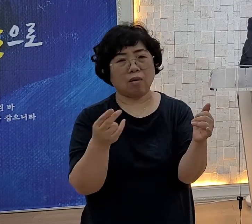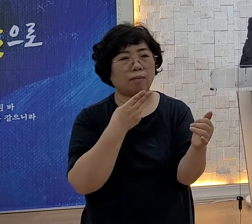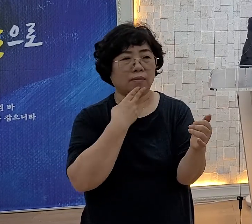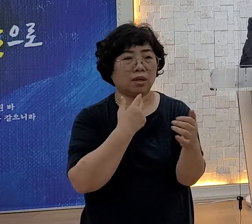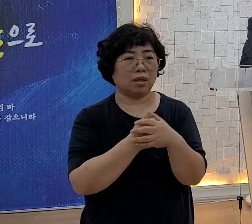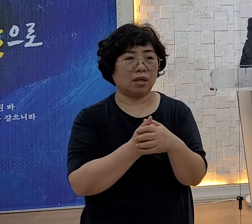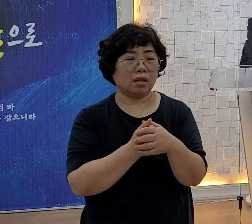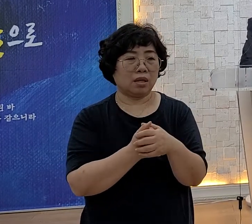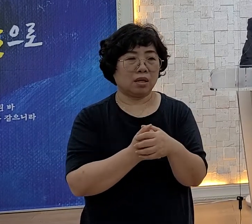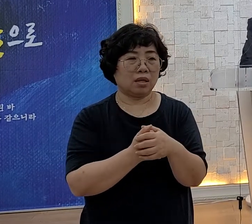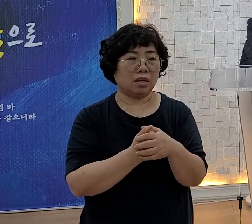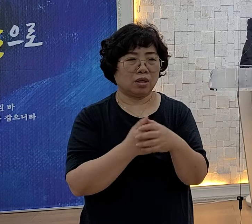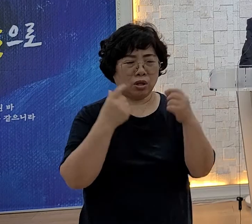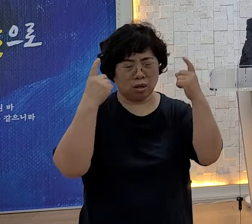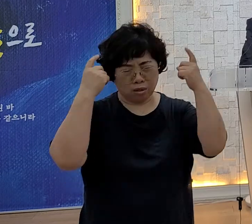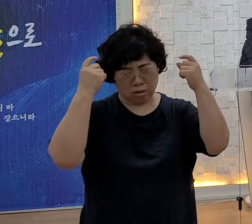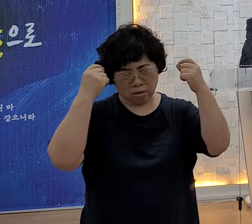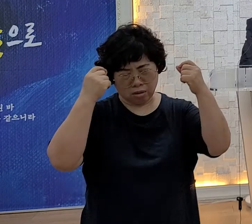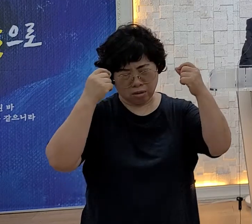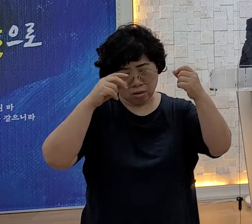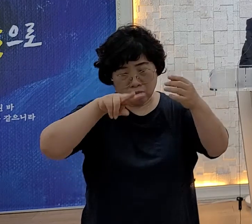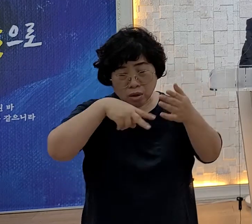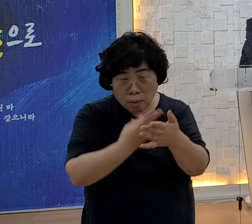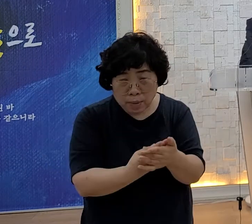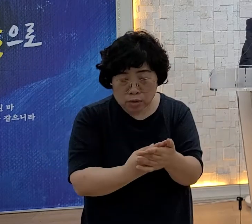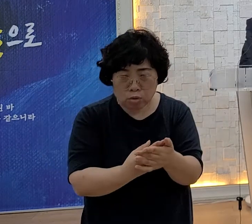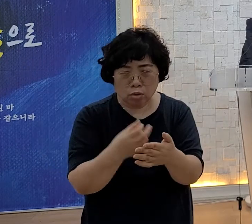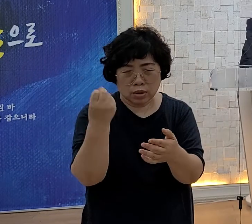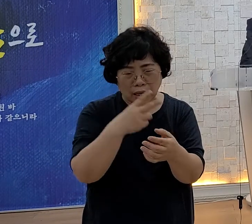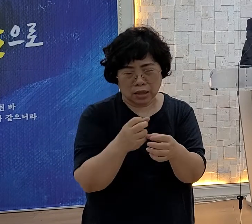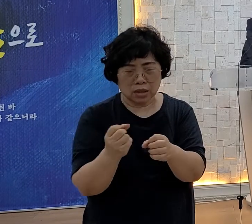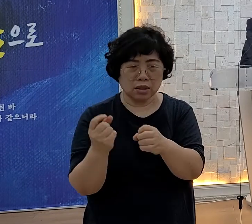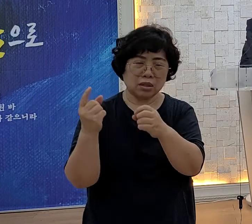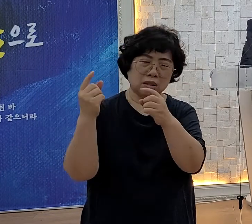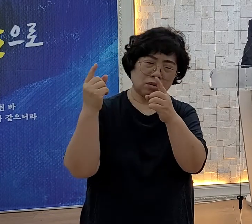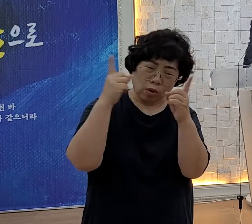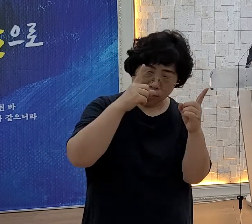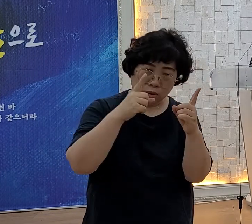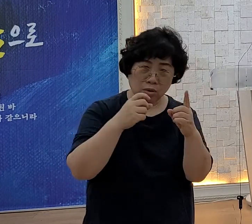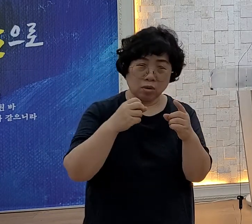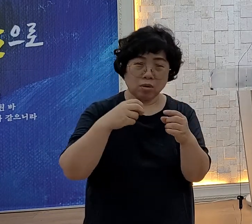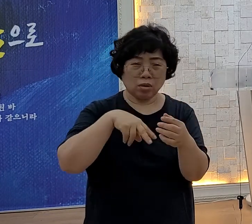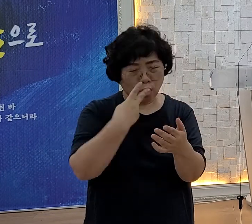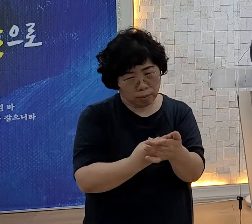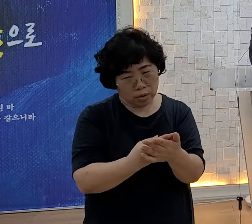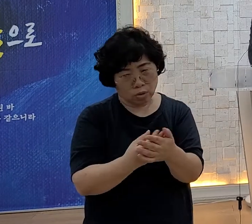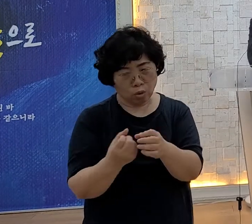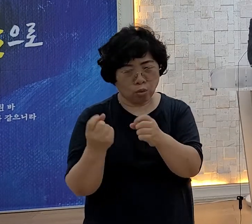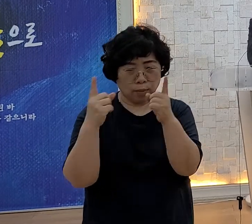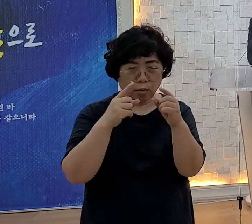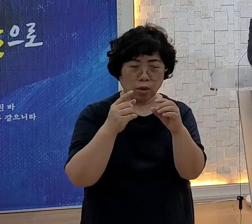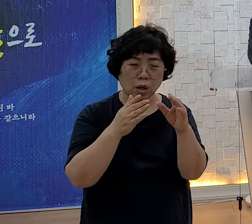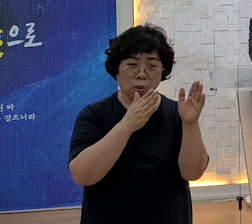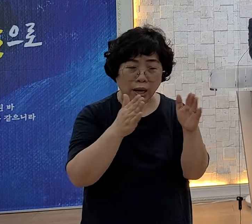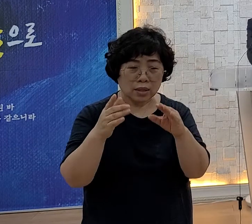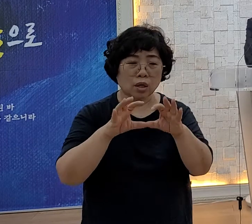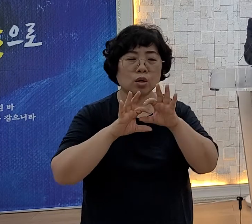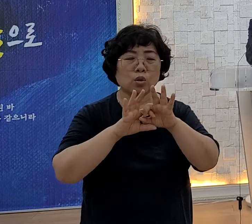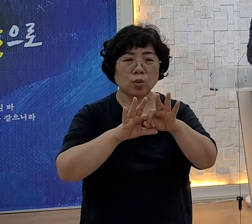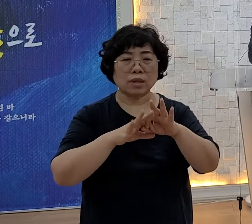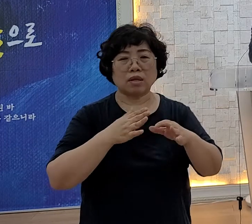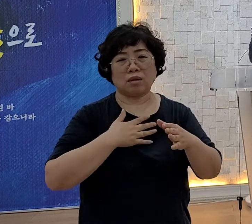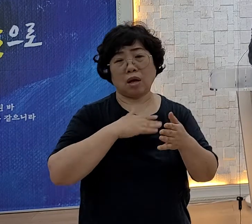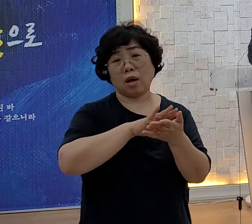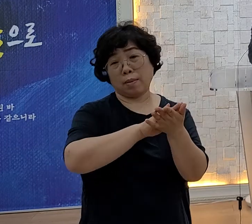끝날까 이런 생각들을 수도 없이 많이 해보게 됩니다. 그래서 놀랍게도 여러분 우리가 좋을